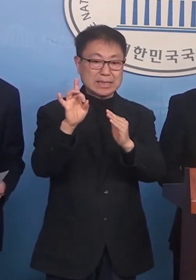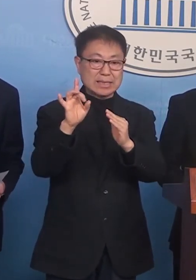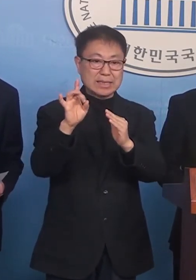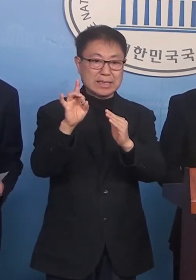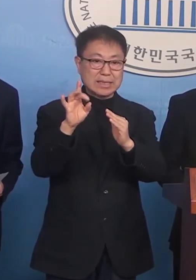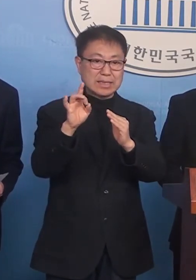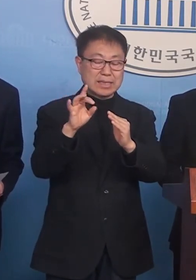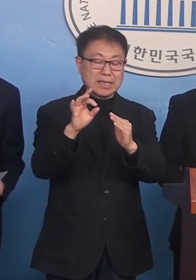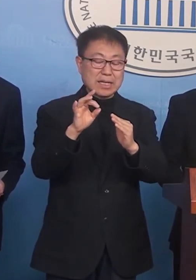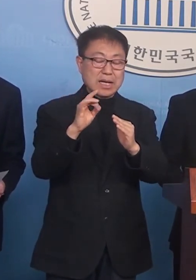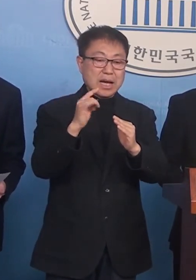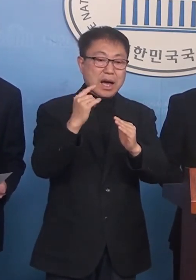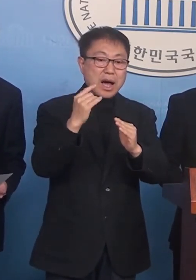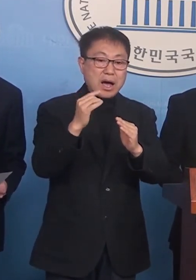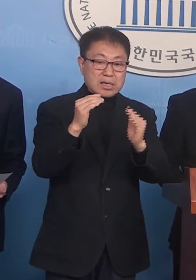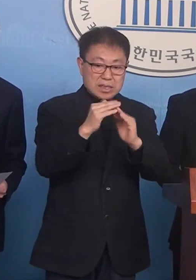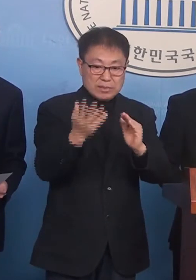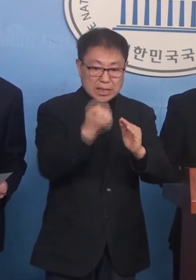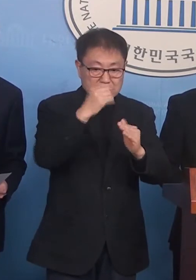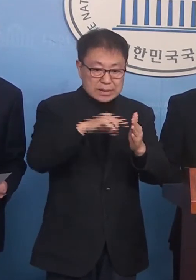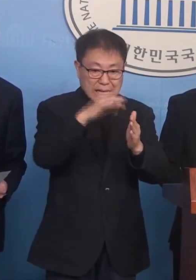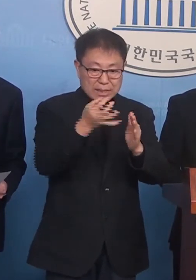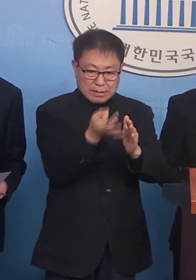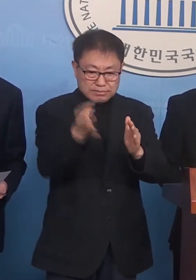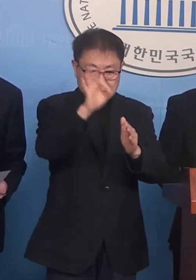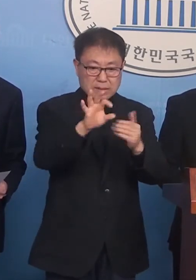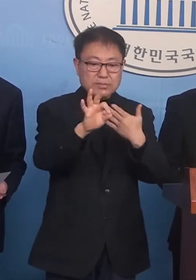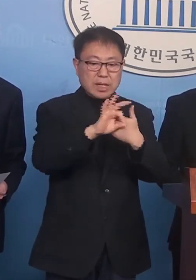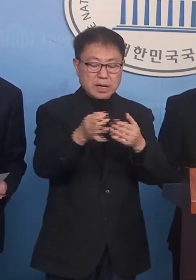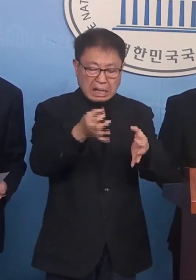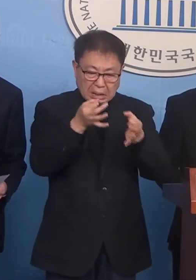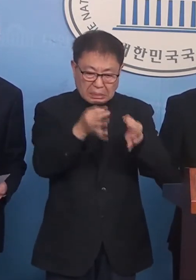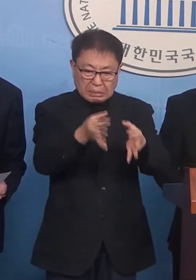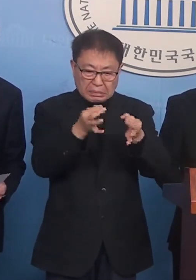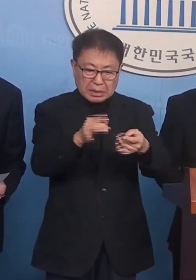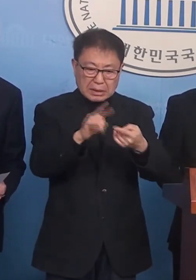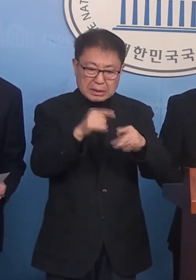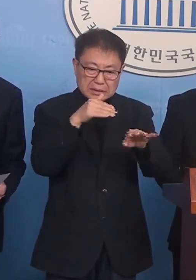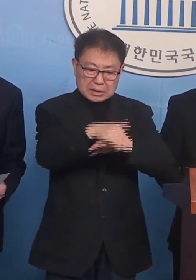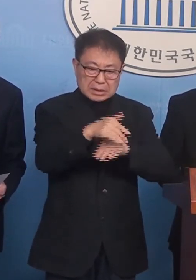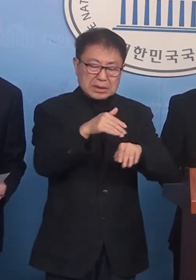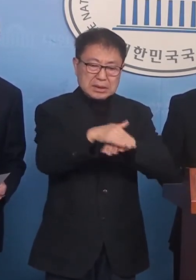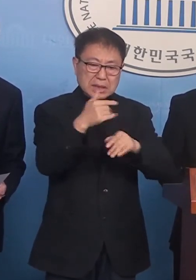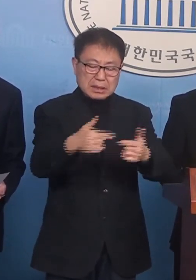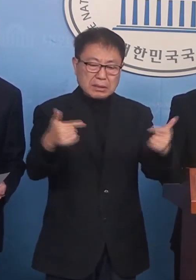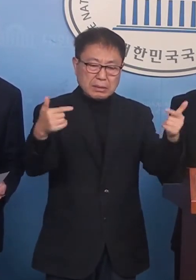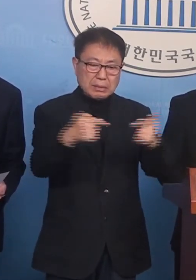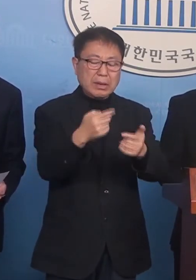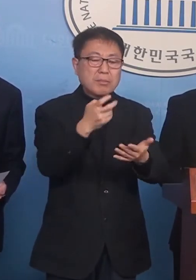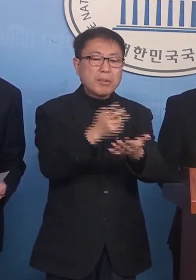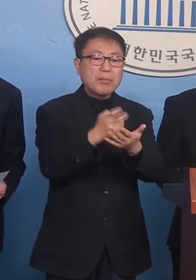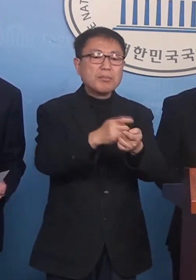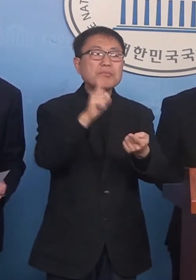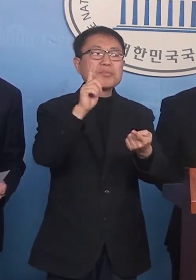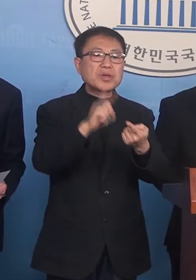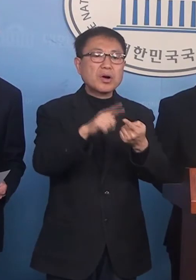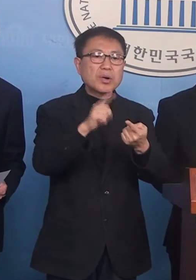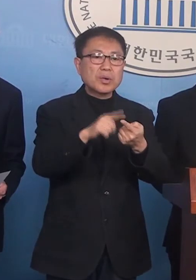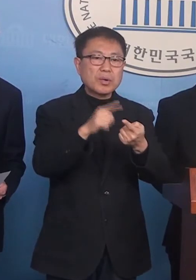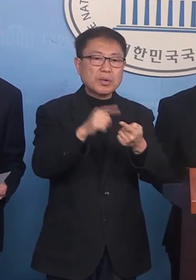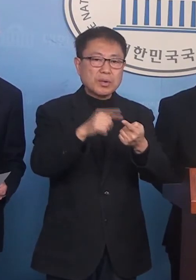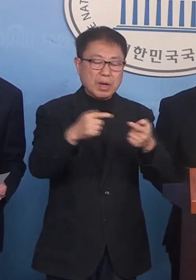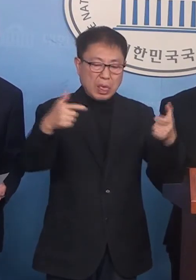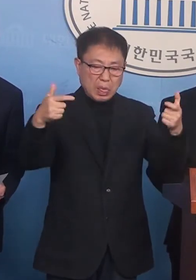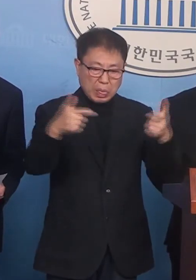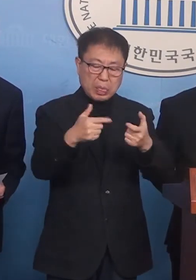보유세를 강화한다면 주택을 투기 수단으로 삼아 다른 시민의 부를 합법적으로 강탈해